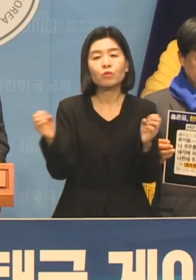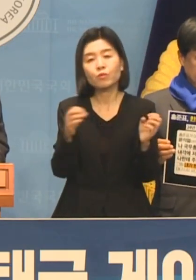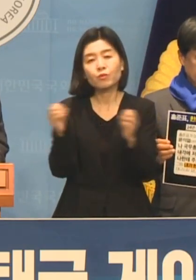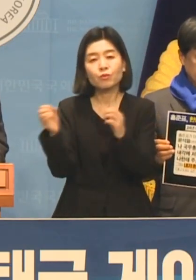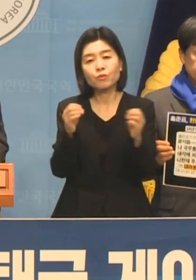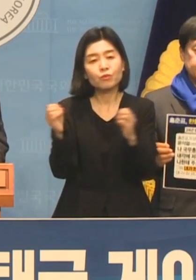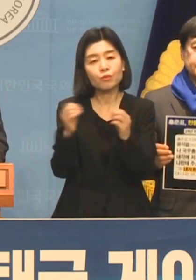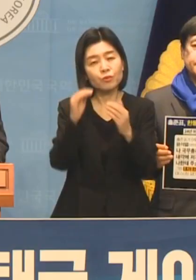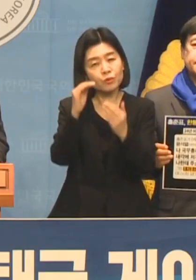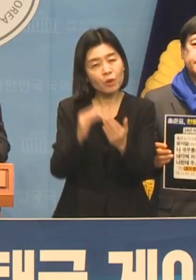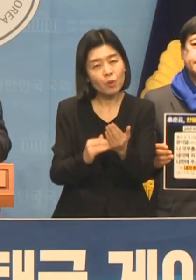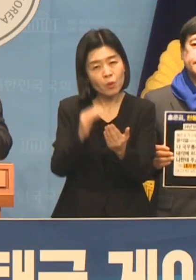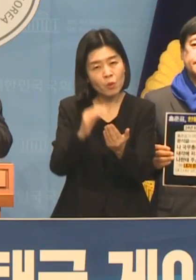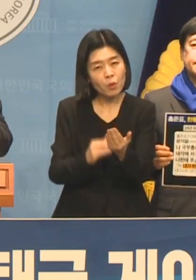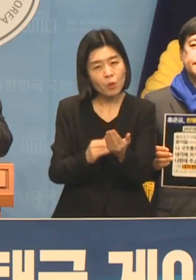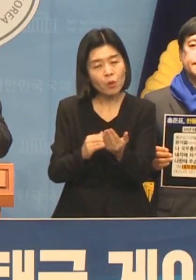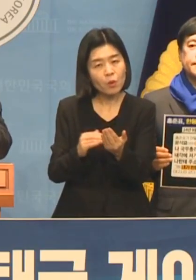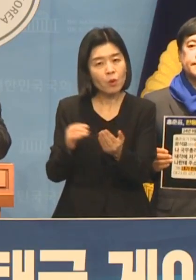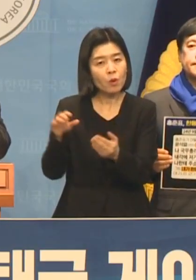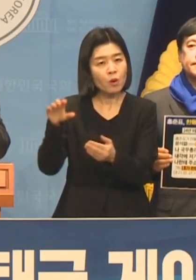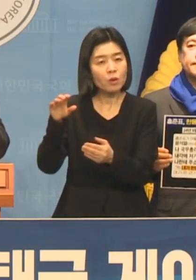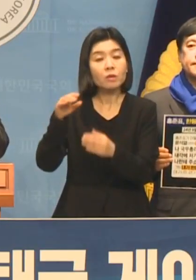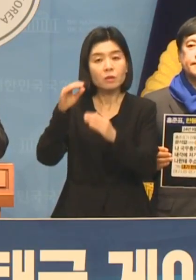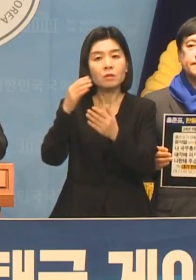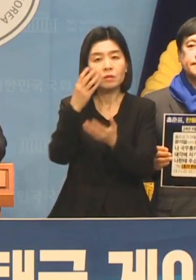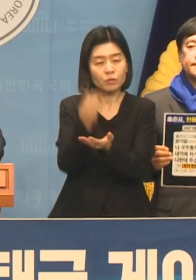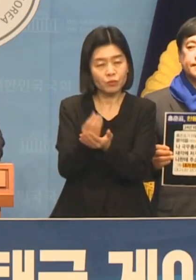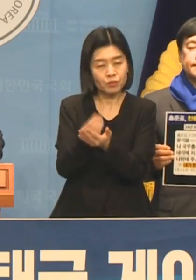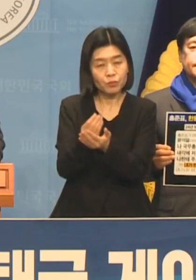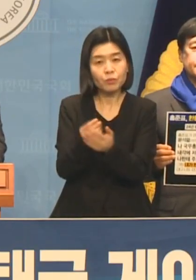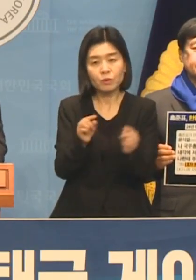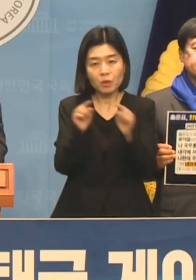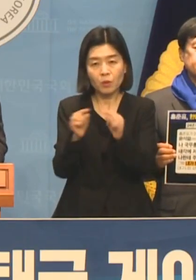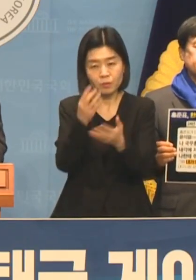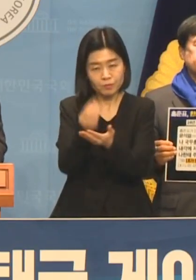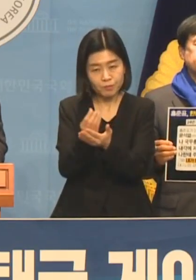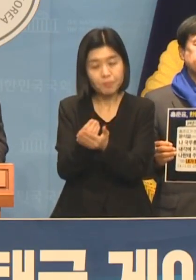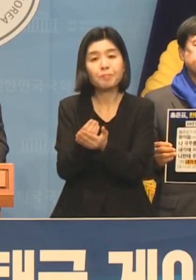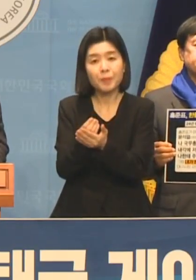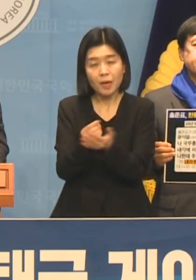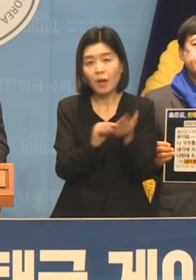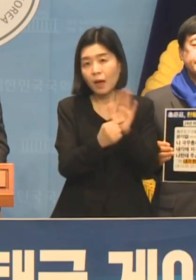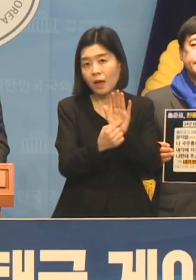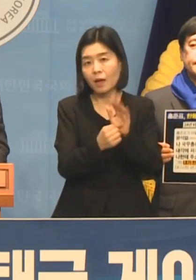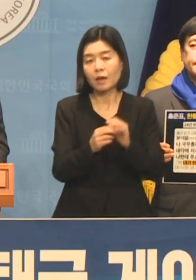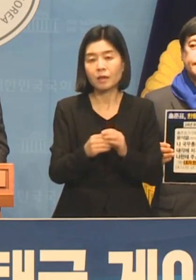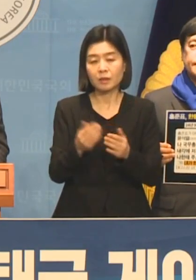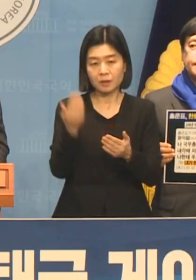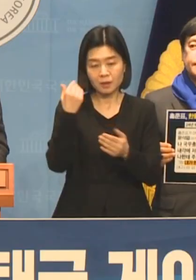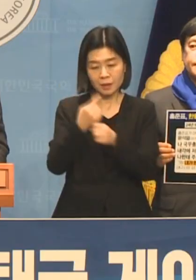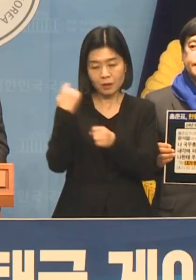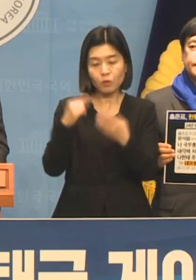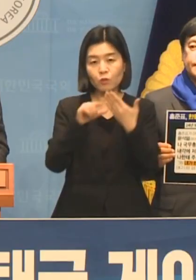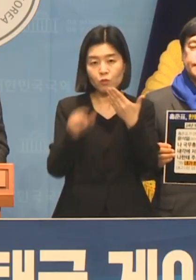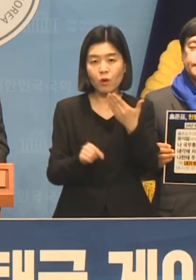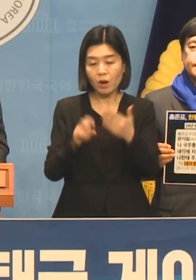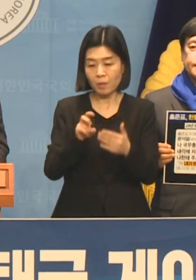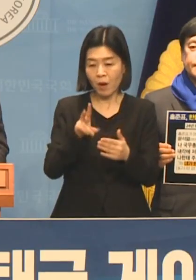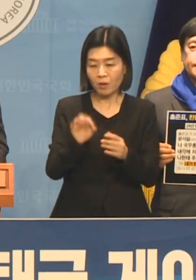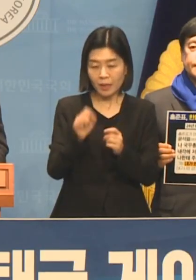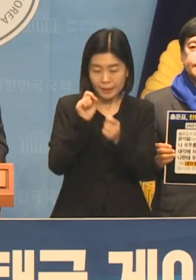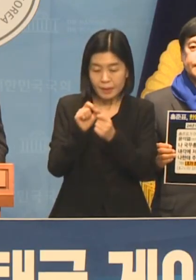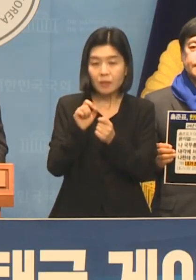짐작되는 녹취 내용까지 드러났습니다. 지난해 9월 명태균과 가까이 지냈던